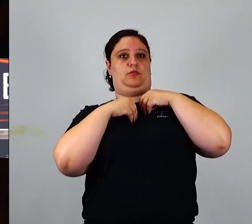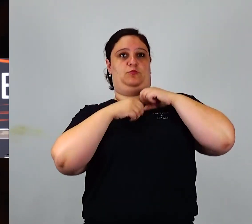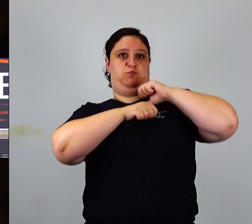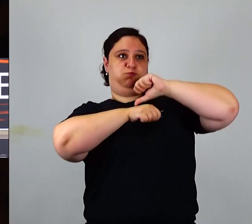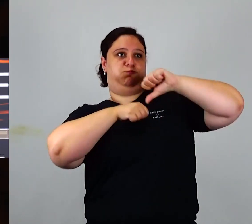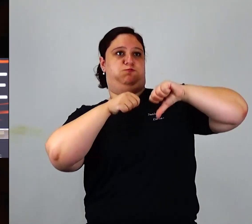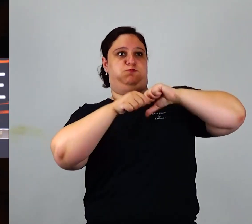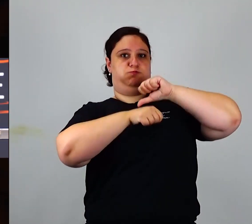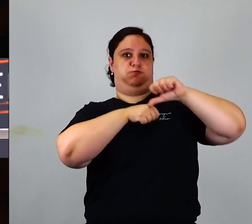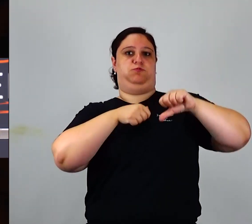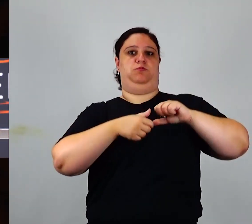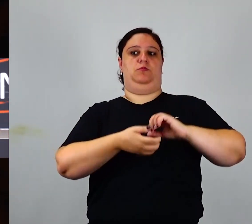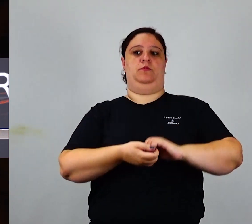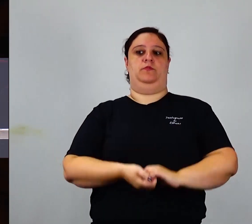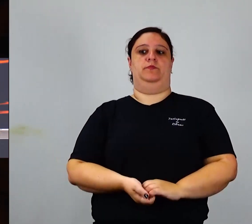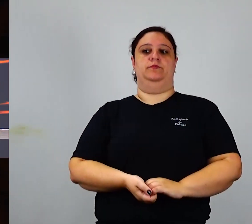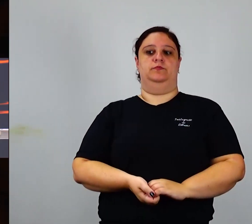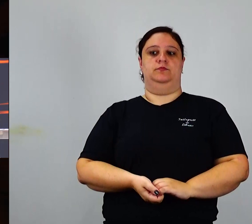Próximo.